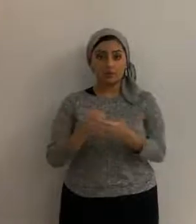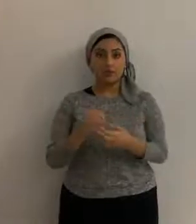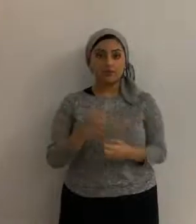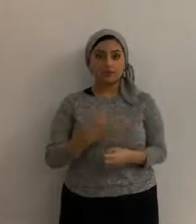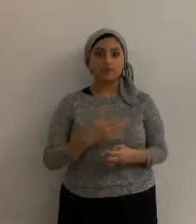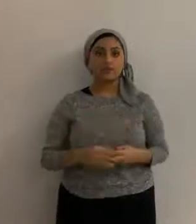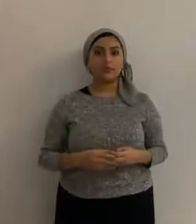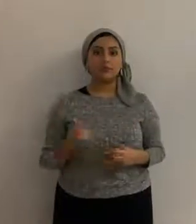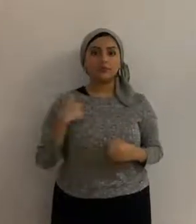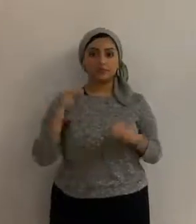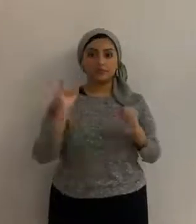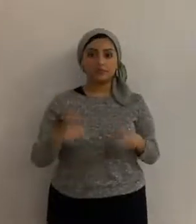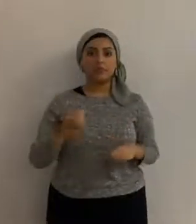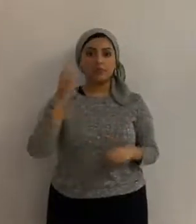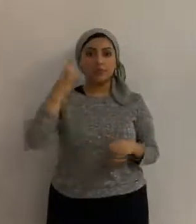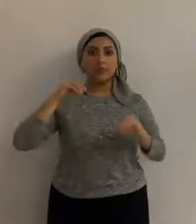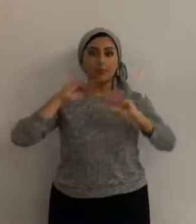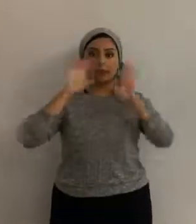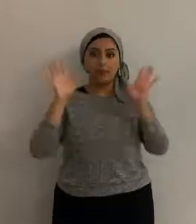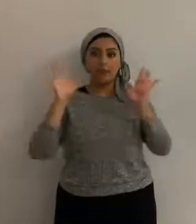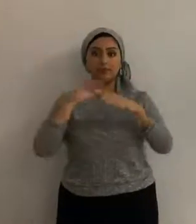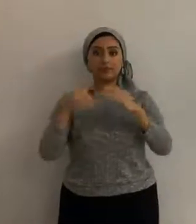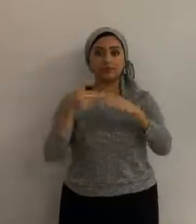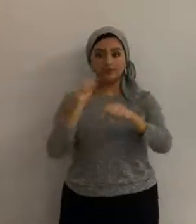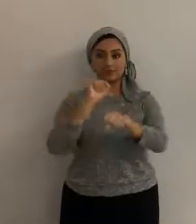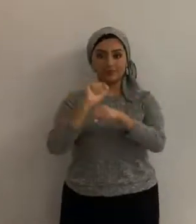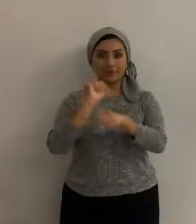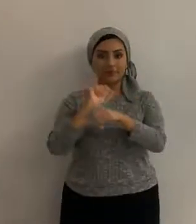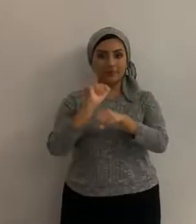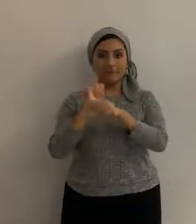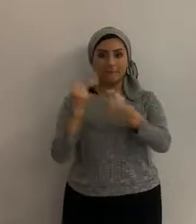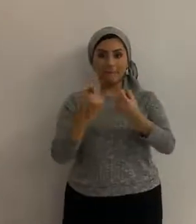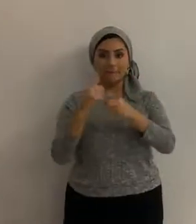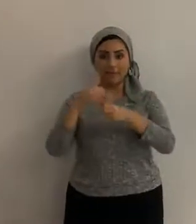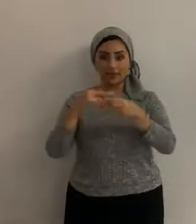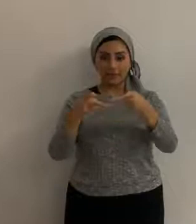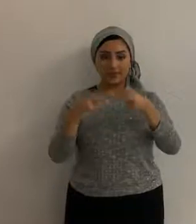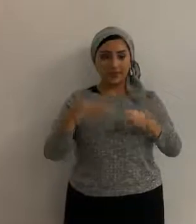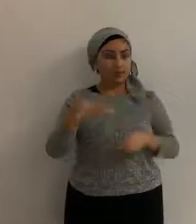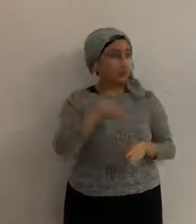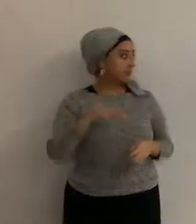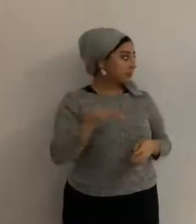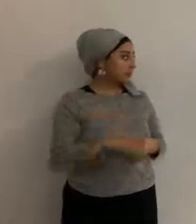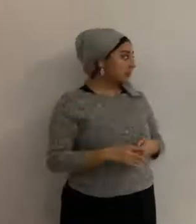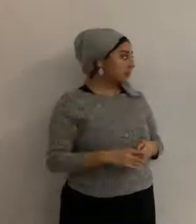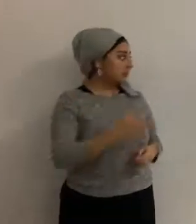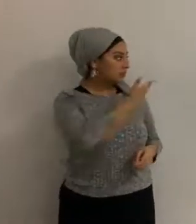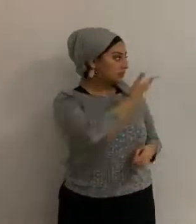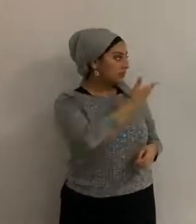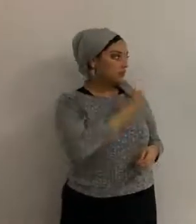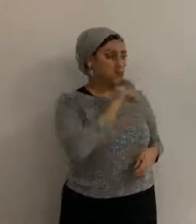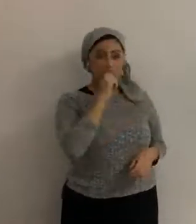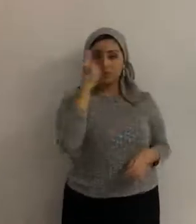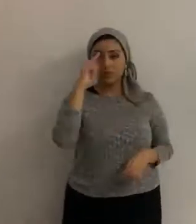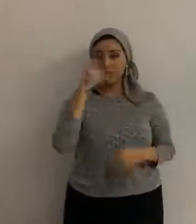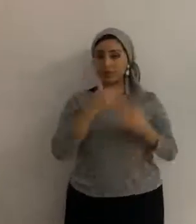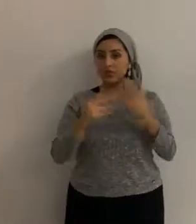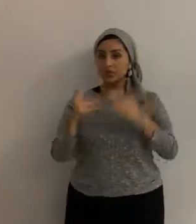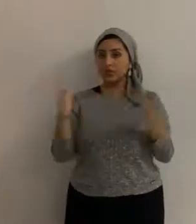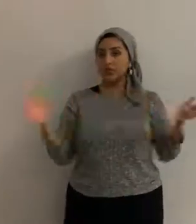podemos darnos cuenta que toda la obra que hicieron en este espacio no es para una obra pequeña, no es cualquier